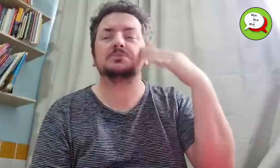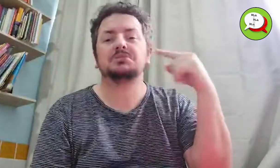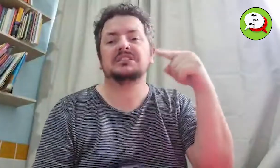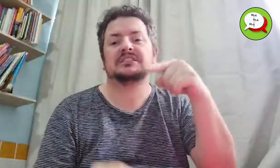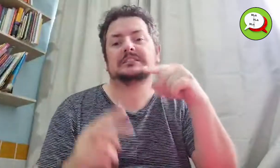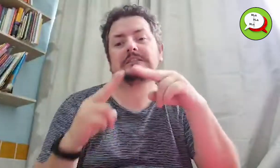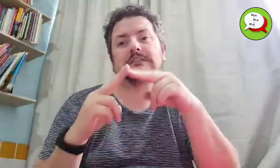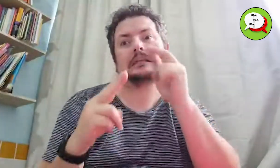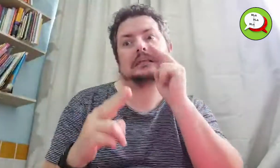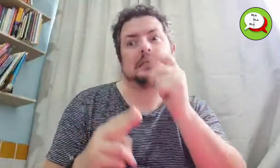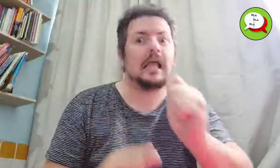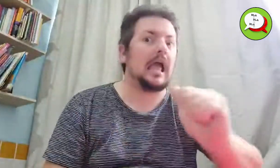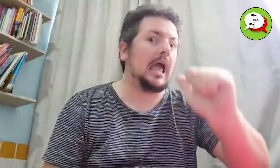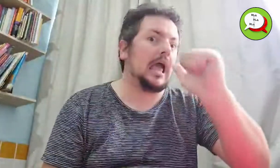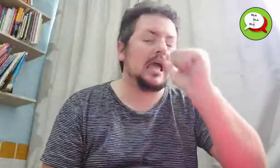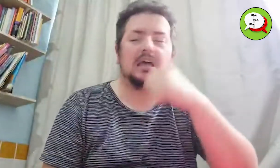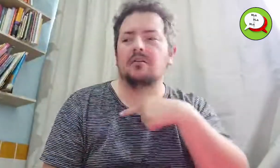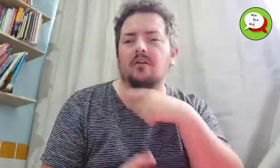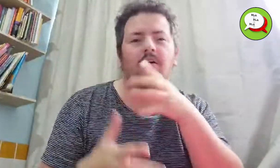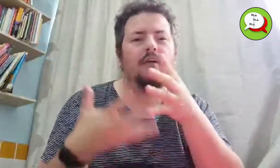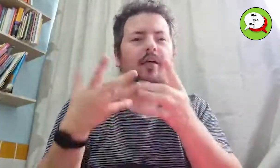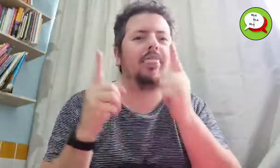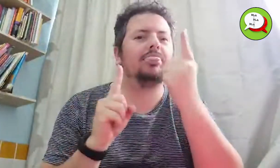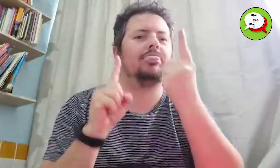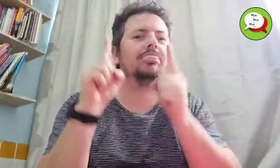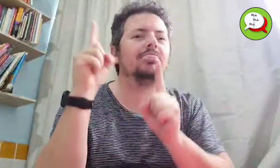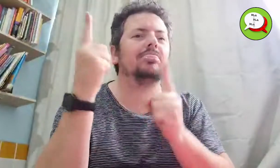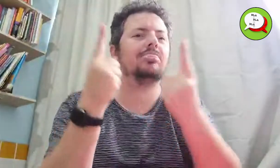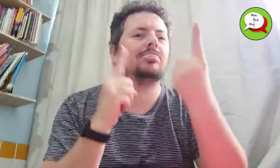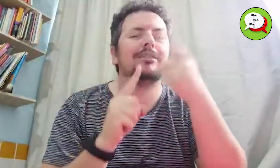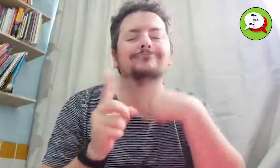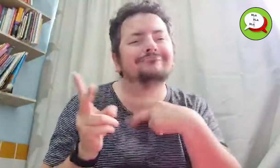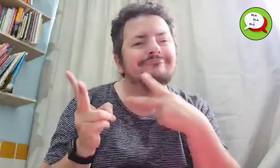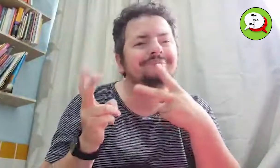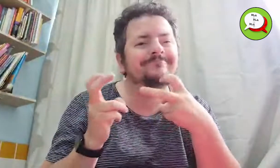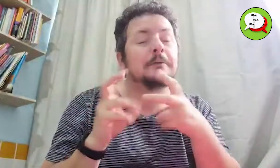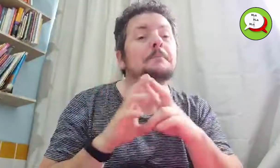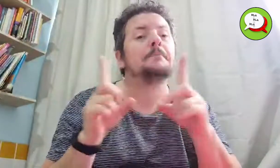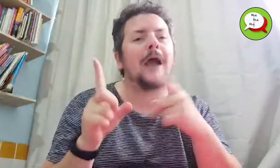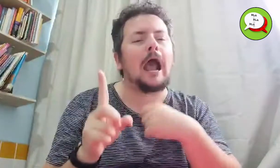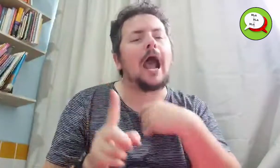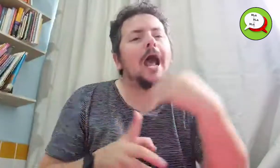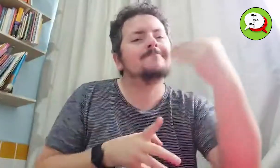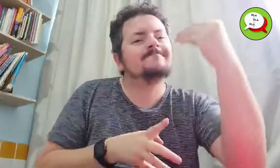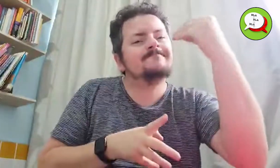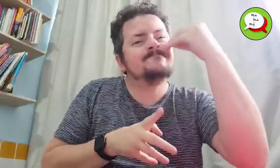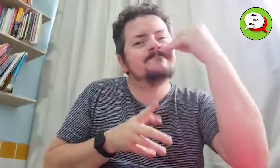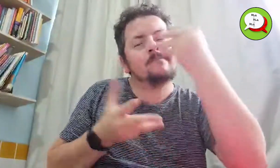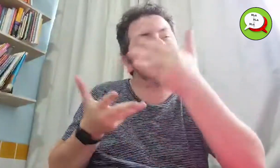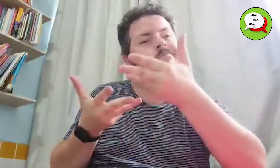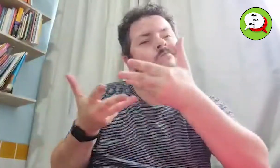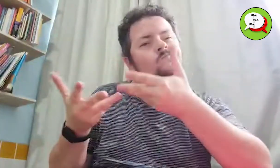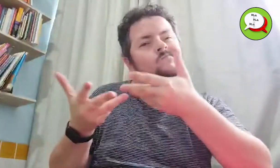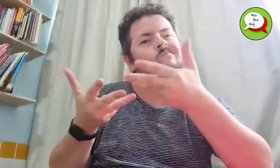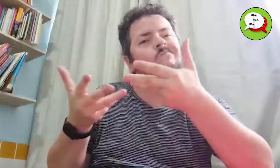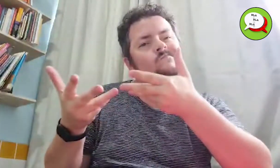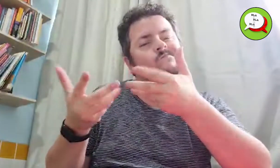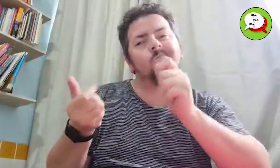que falava e aí ficava fazendo muitos gestos, mas eu me esforcei para me